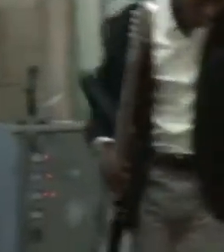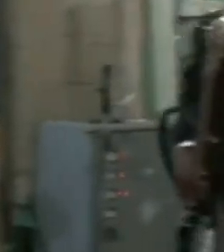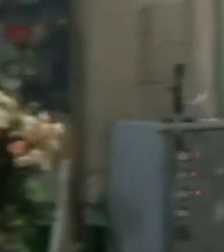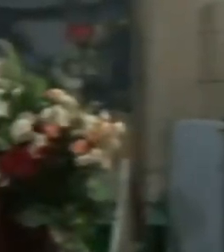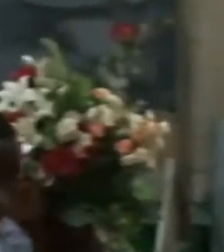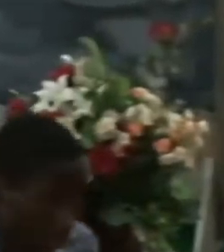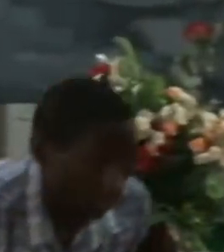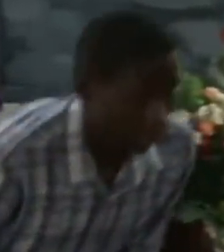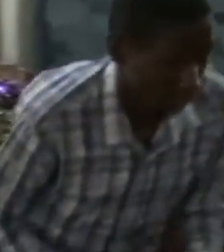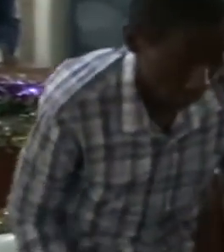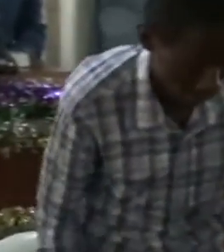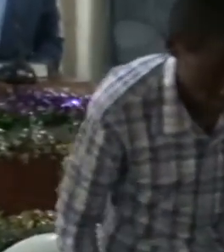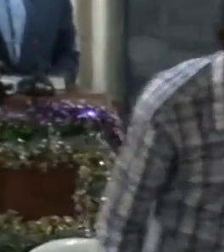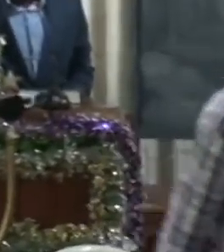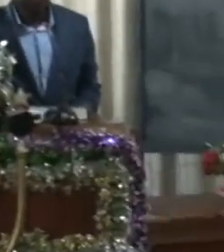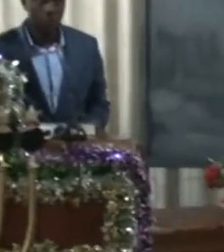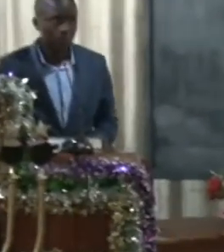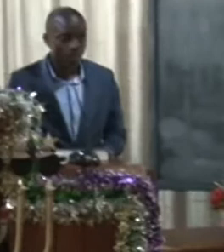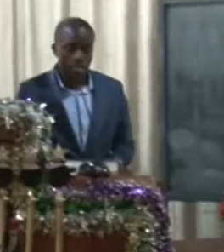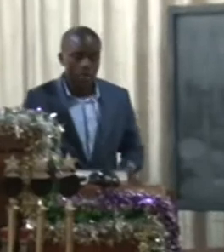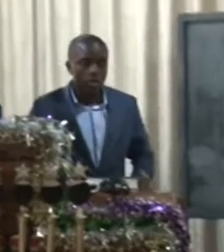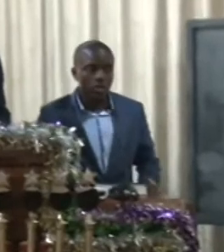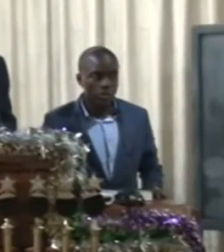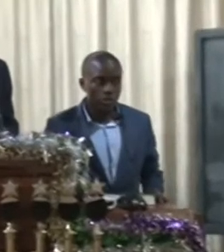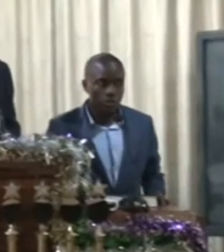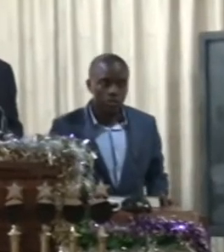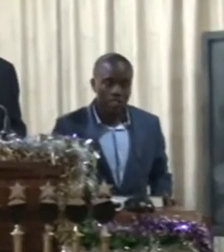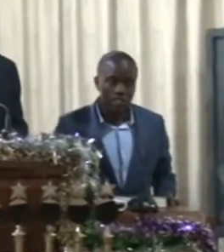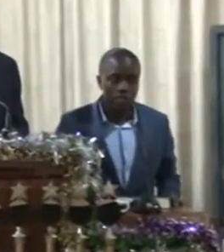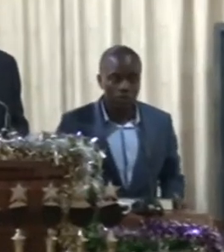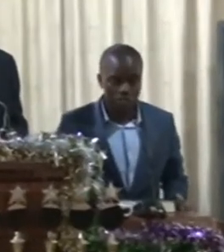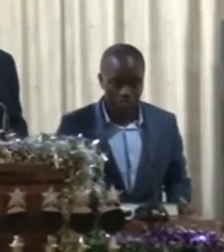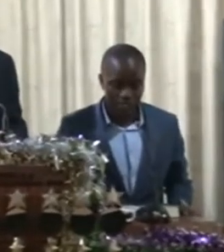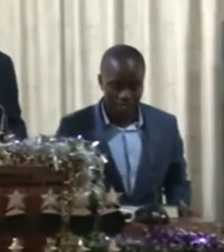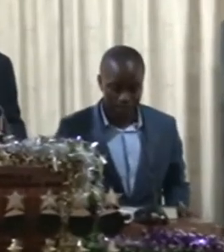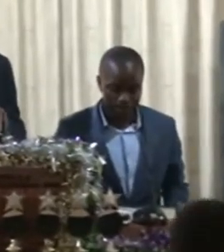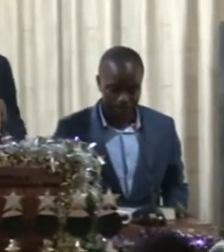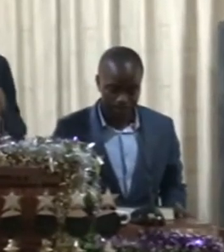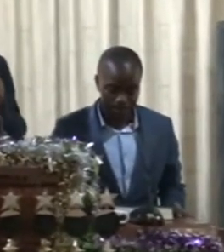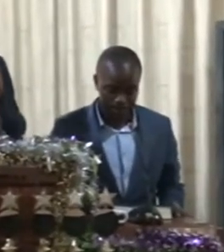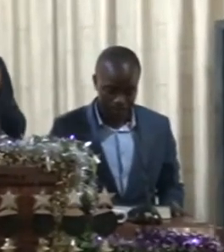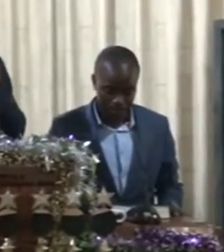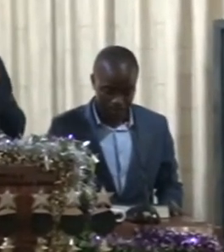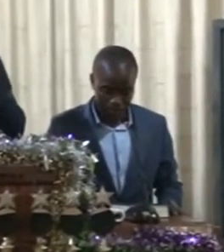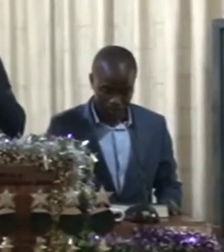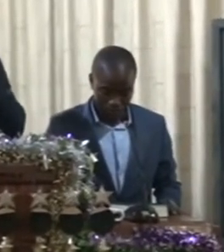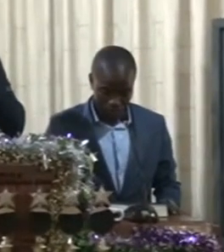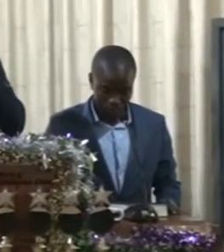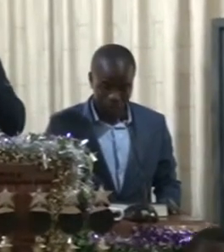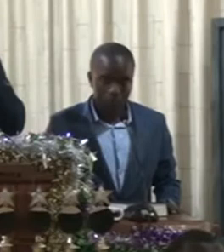Tunaanza ibada yetu mjina la Yesu Kristo. Commençons notre culte au nom de Jésus-Christ.